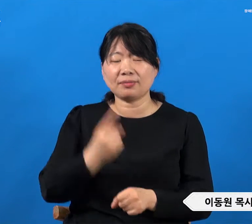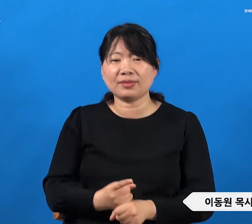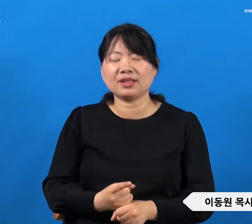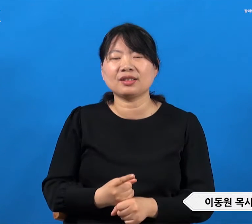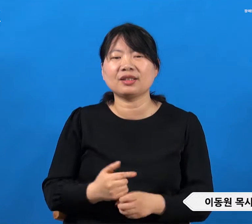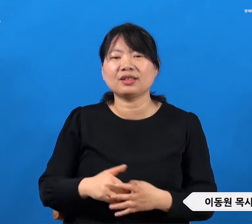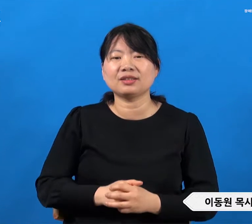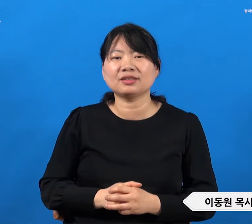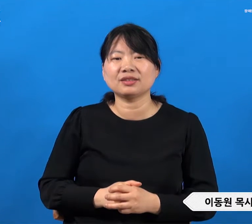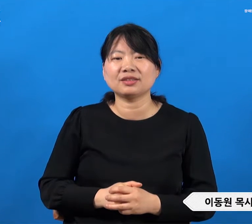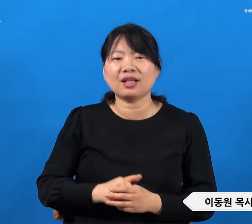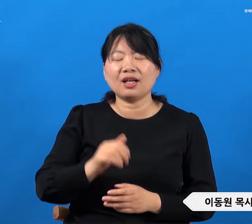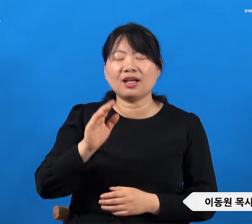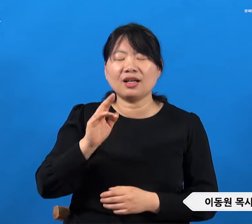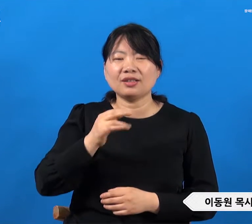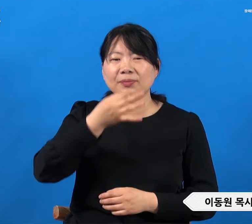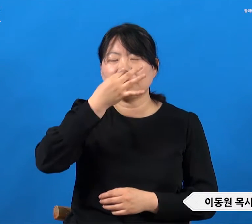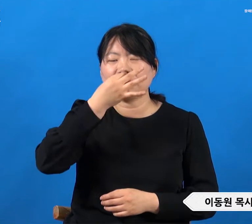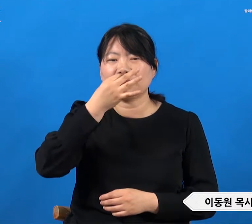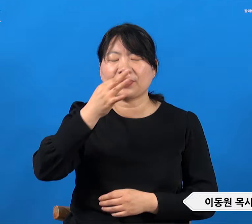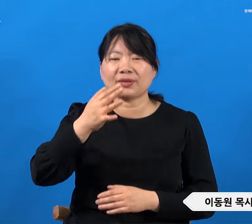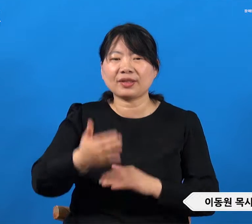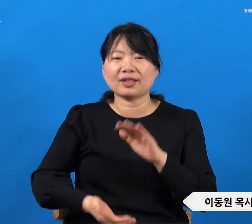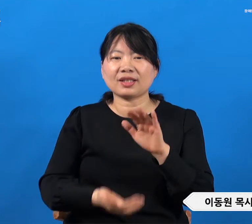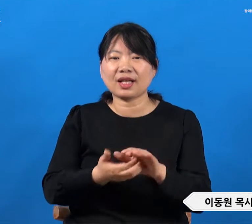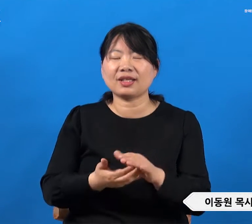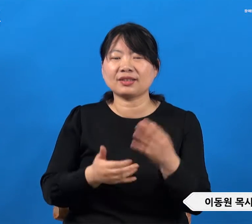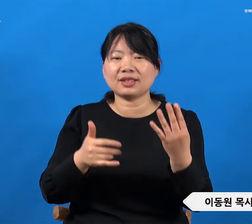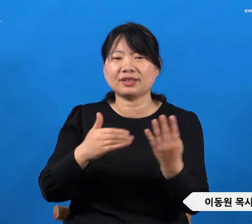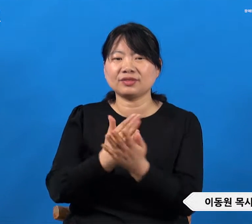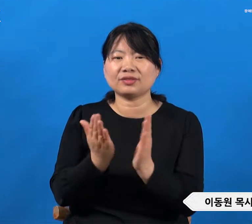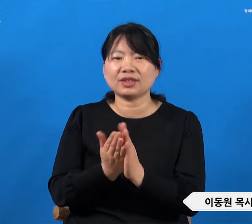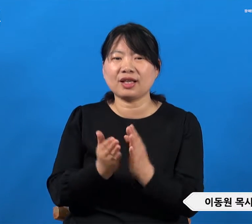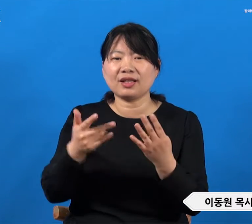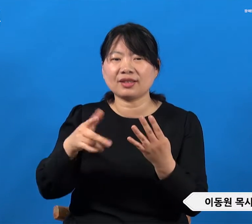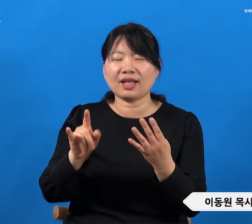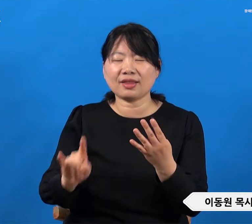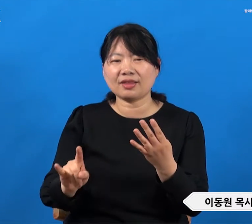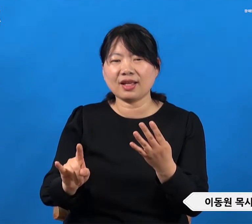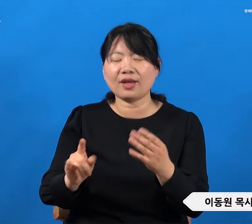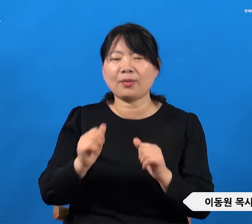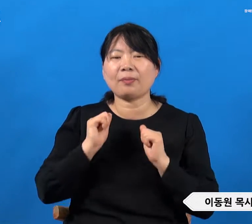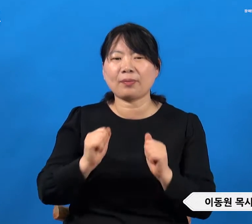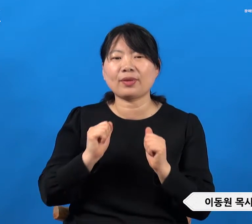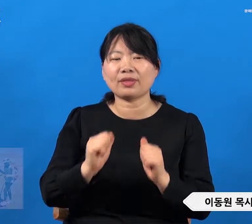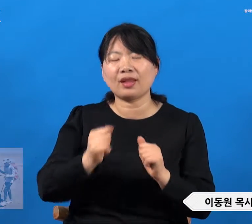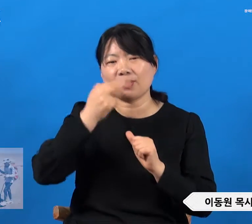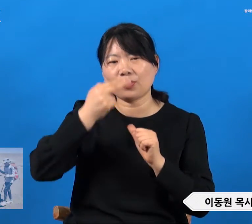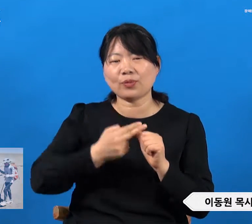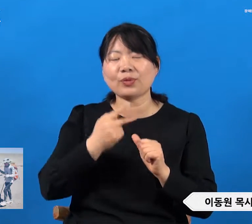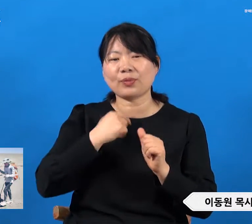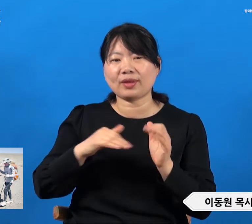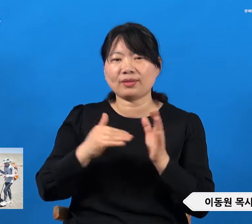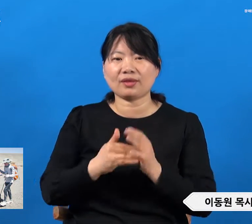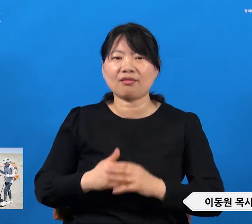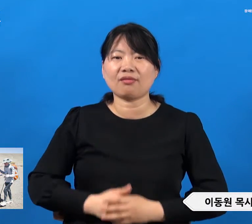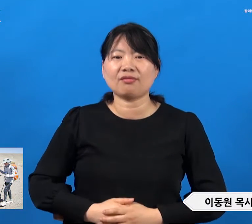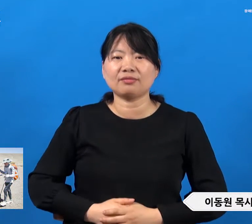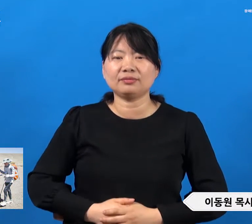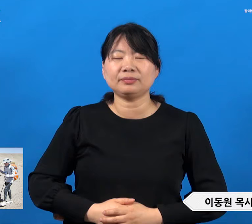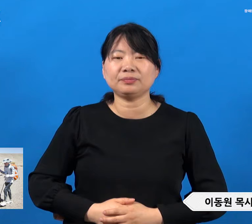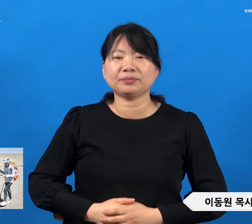이미 벌써 극한 4가지 유형의 4대 극한 마라톤에 도전한 바가 있었다고